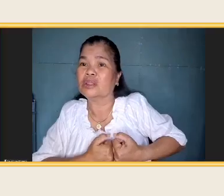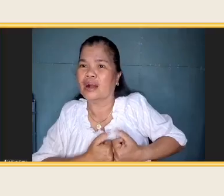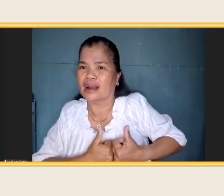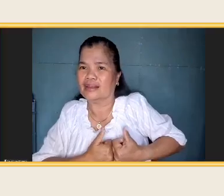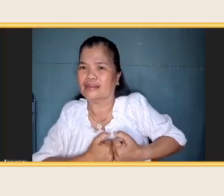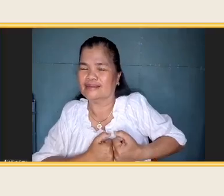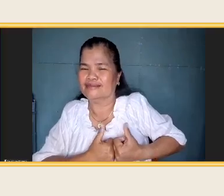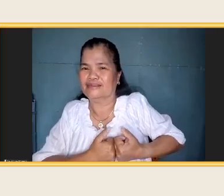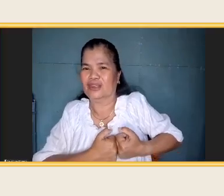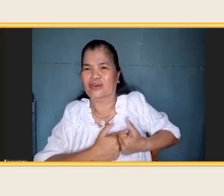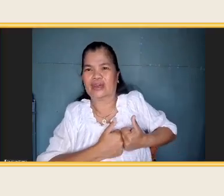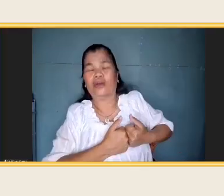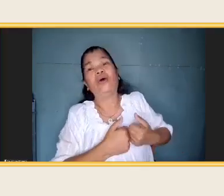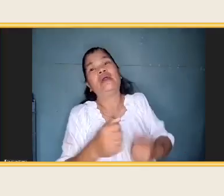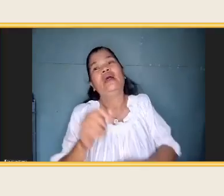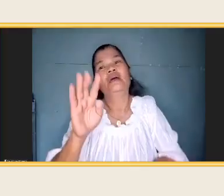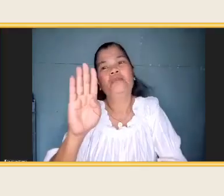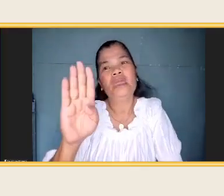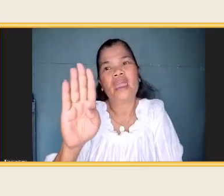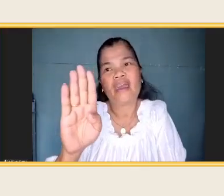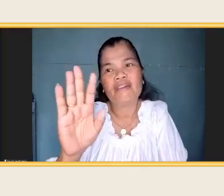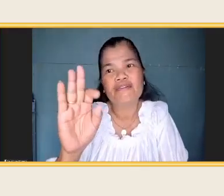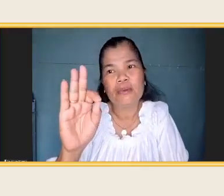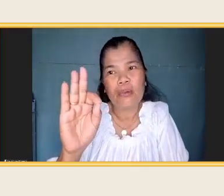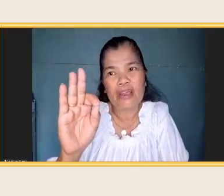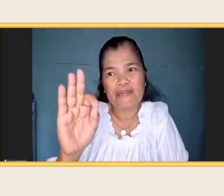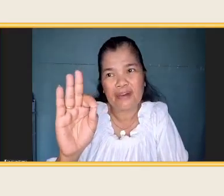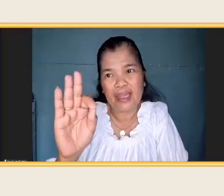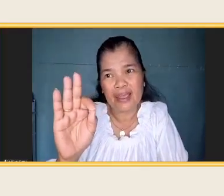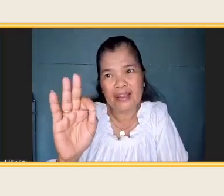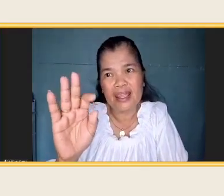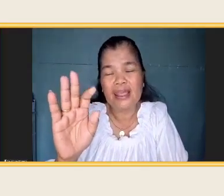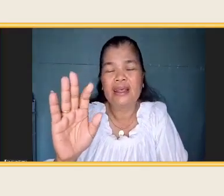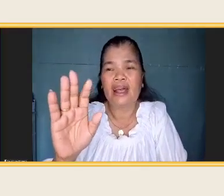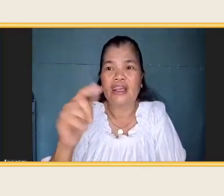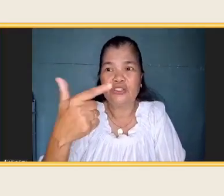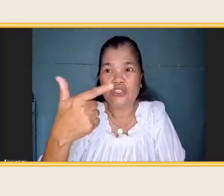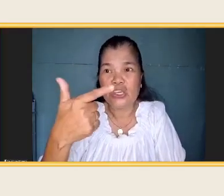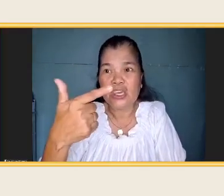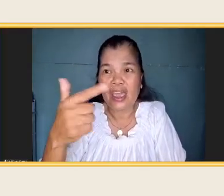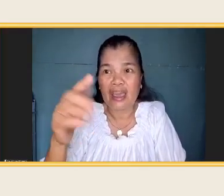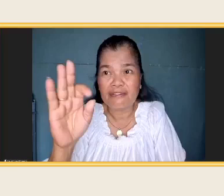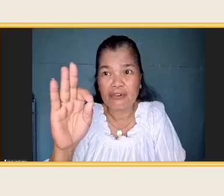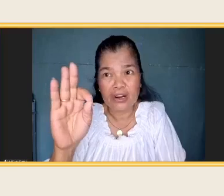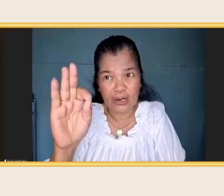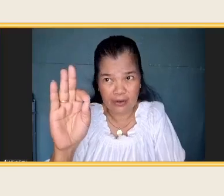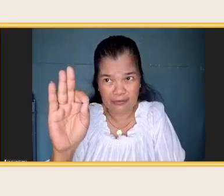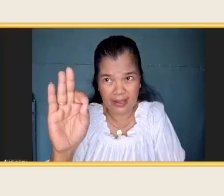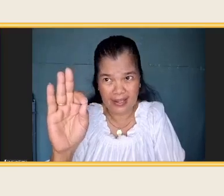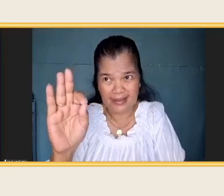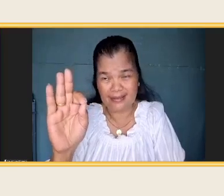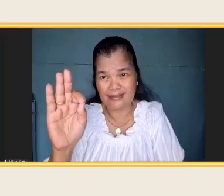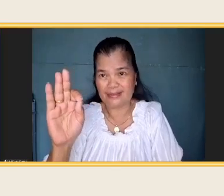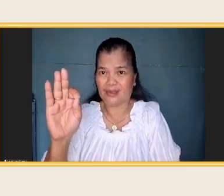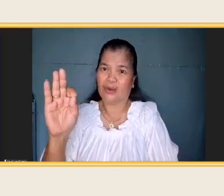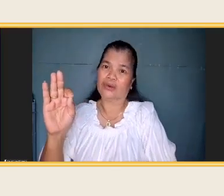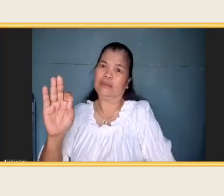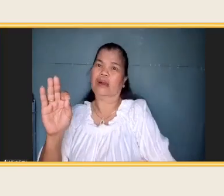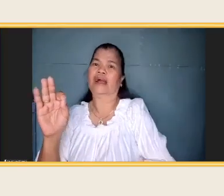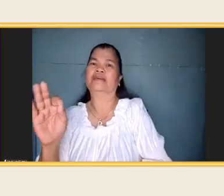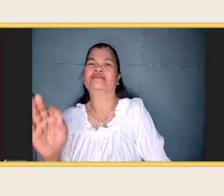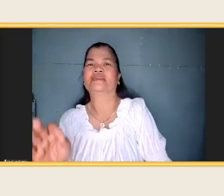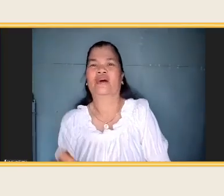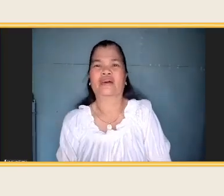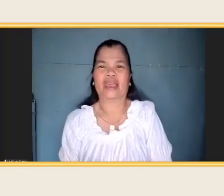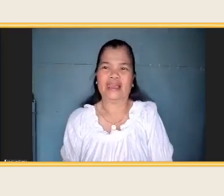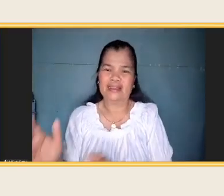that sweetheart. Okay, or BF for boyfriend, GF for girlfriend. O, di